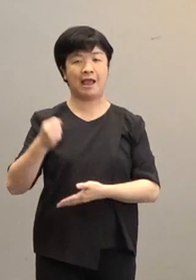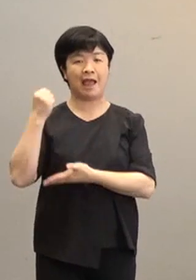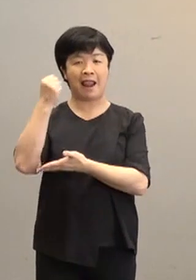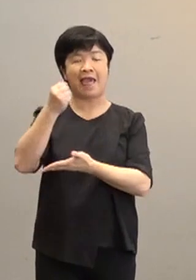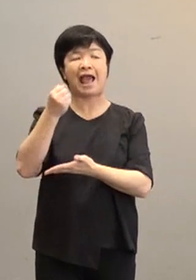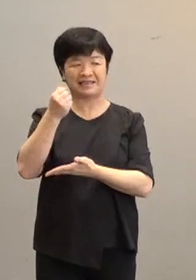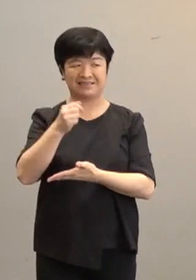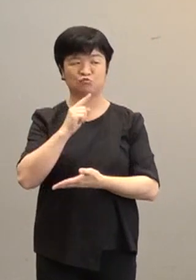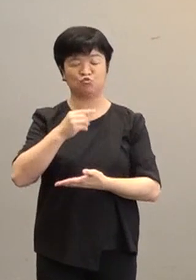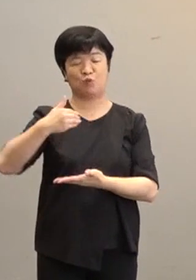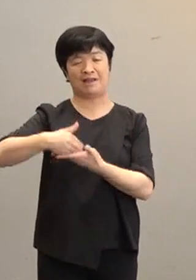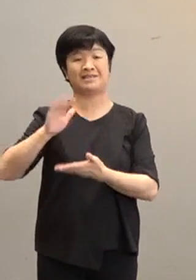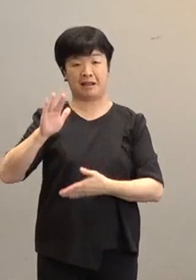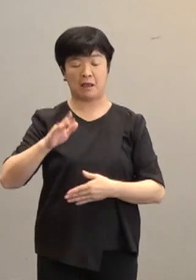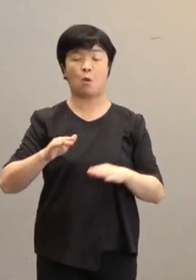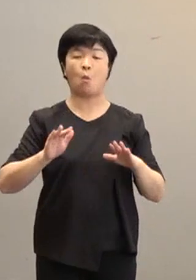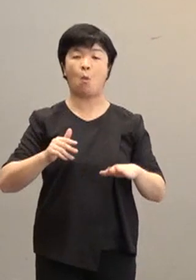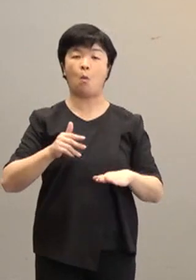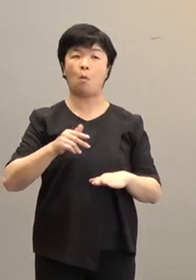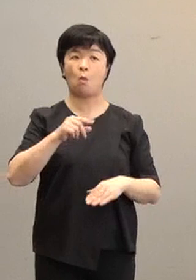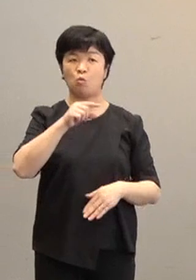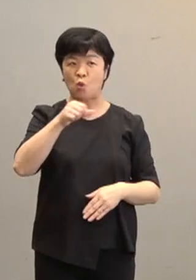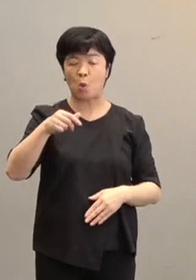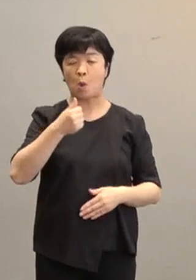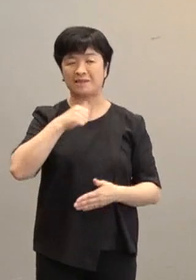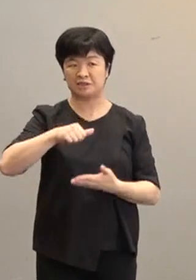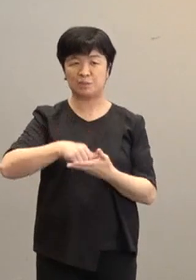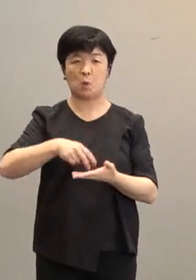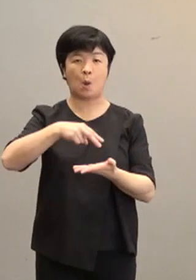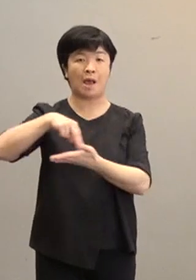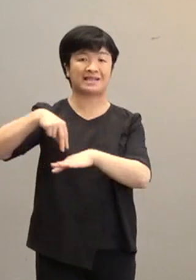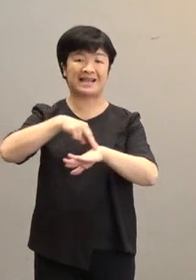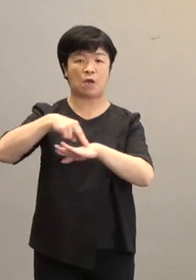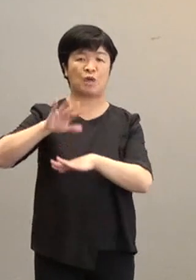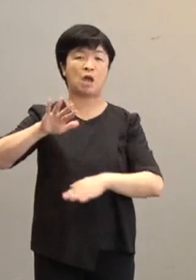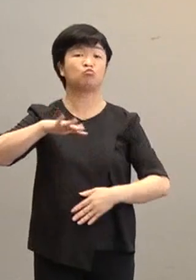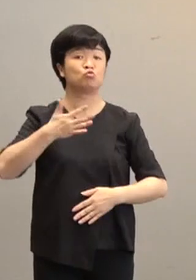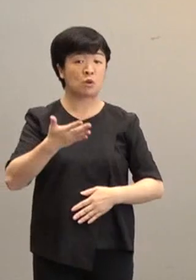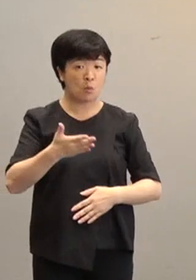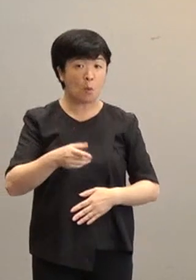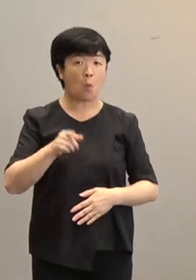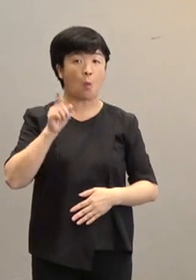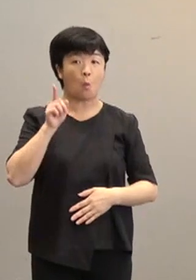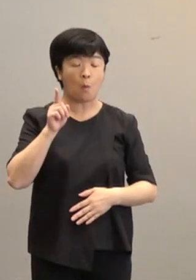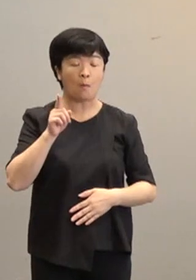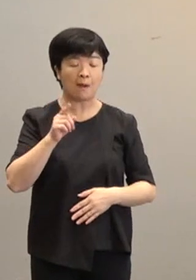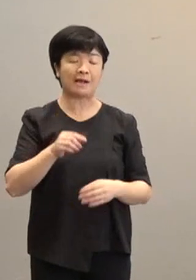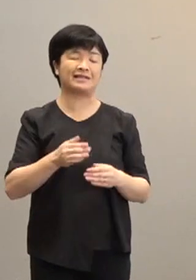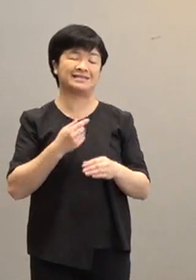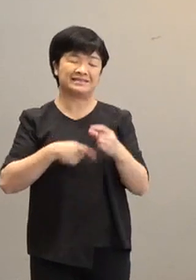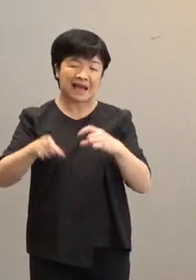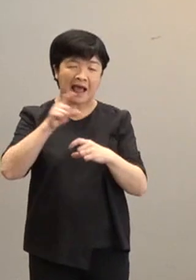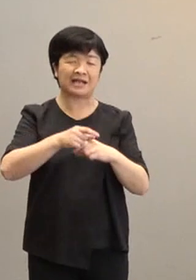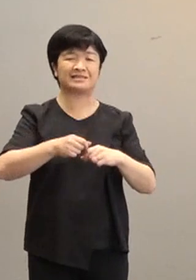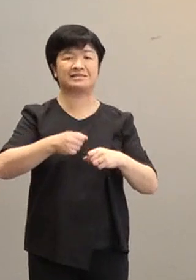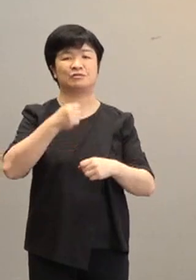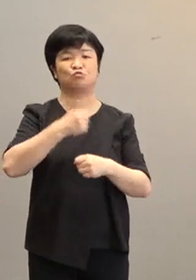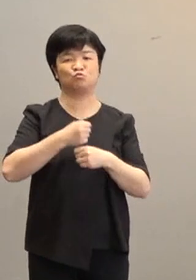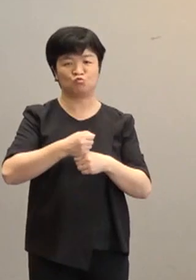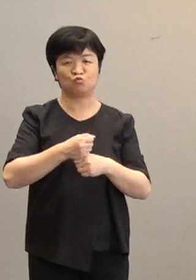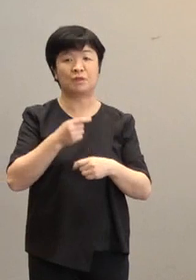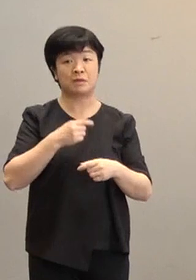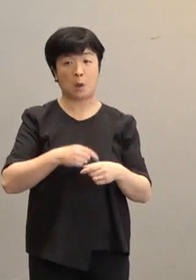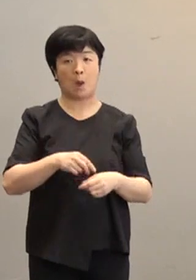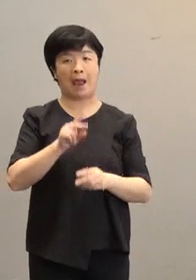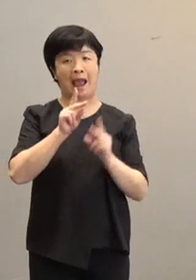ットに関するイベントを行われたりしますけれども、はい、そのさらにこうレガシー作りを進めていく上で必要なこと、あるいは課題というところにあるとお感じでしょう